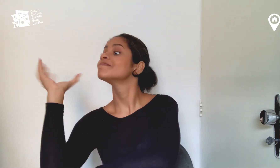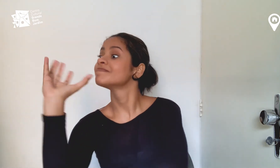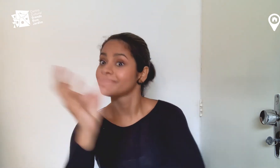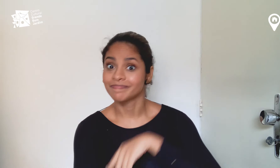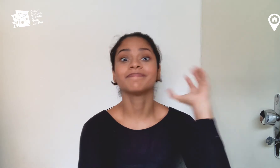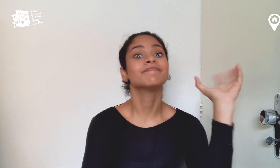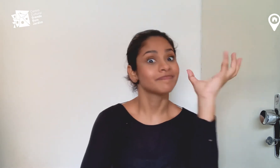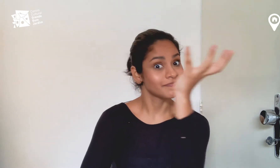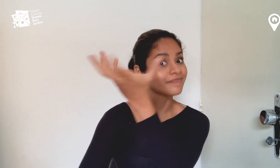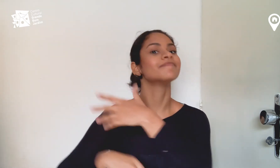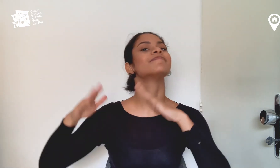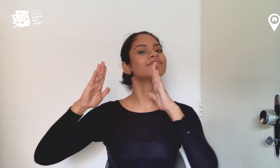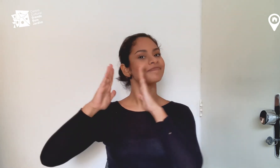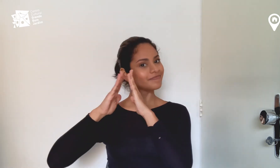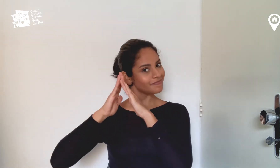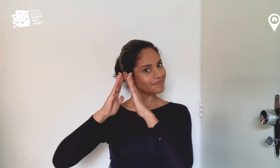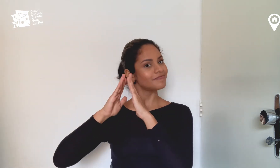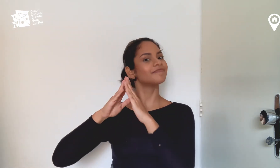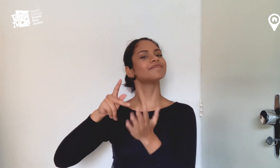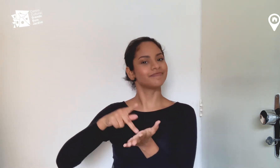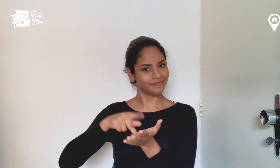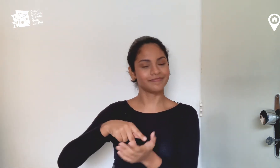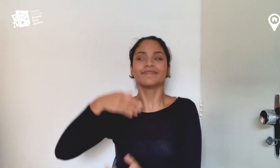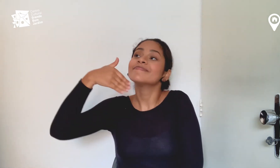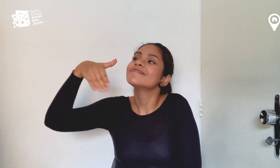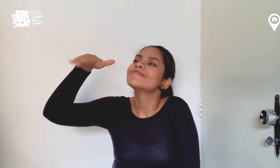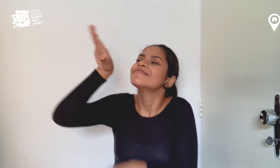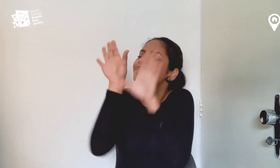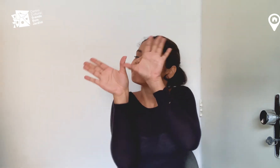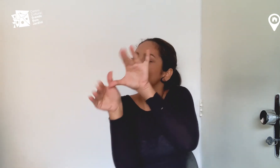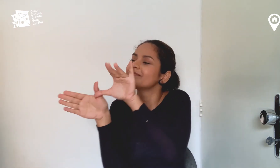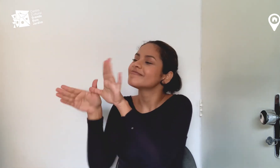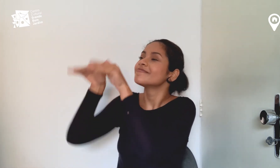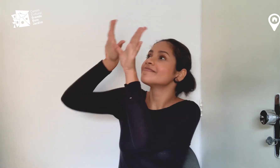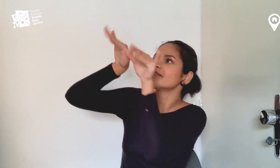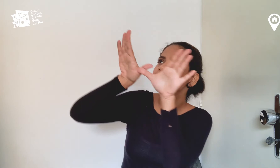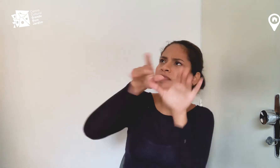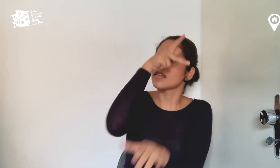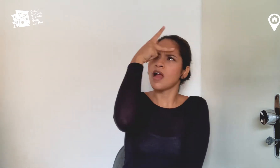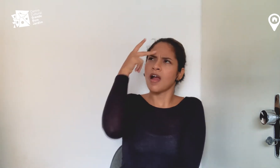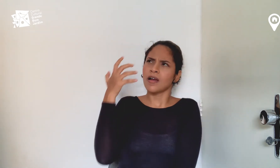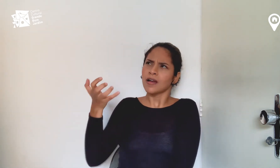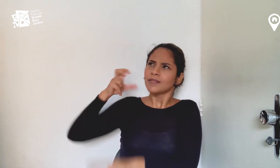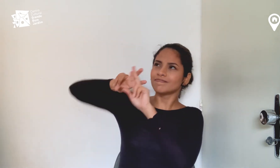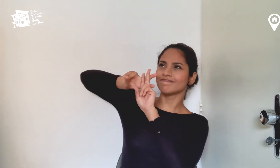o seu lar. Vai bichinho, quem se diz dono do